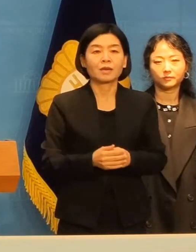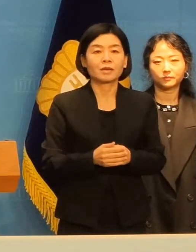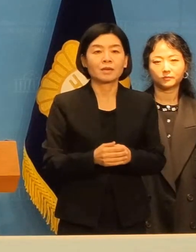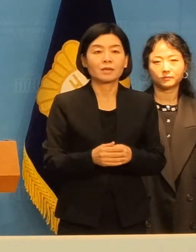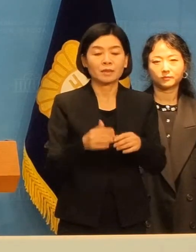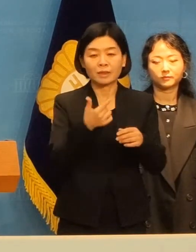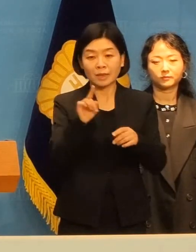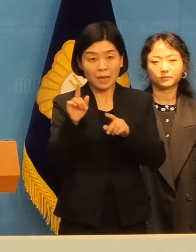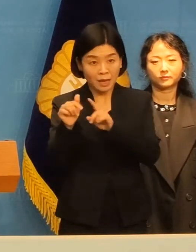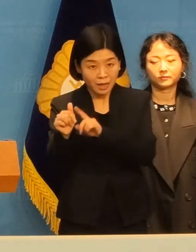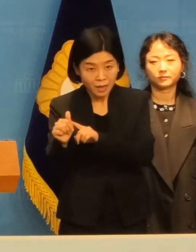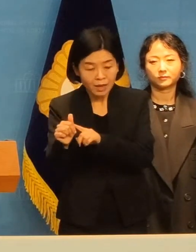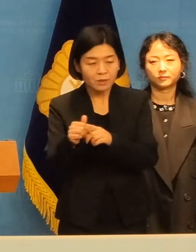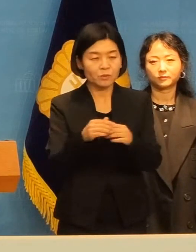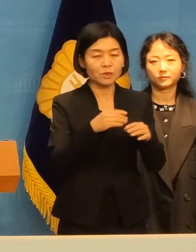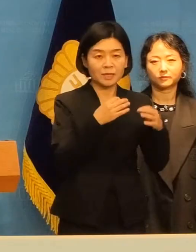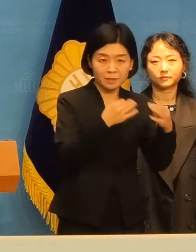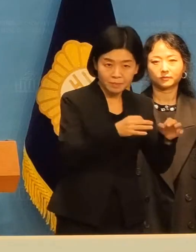김일혁 탈북민